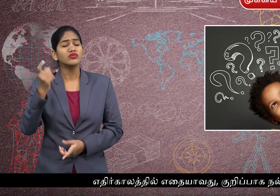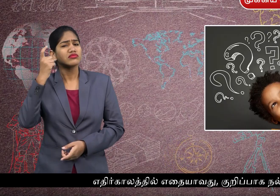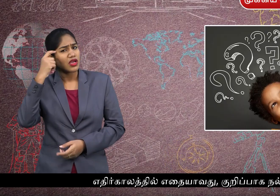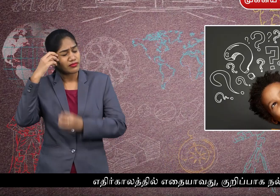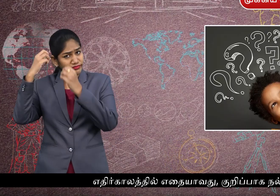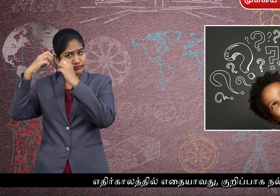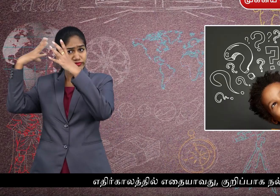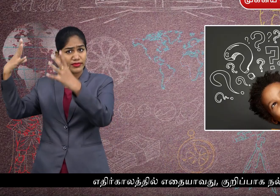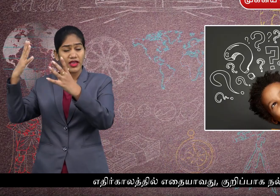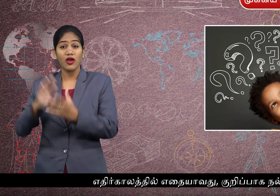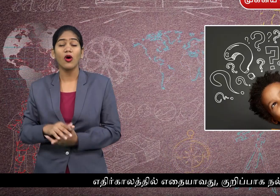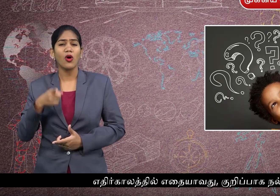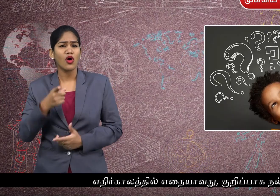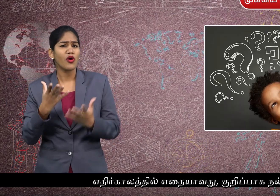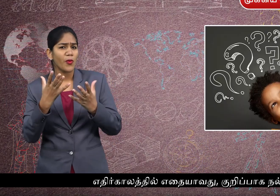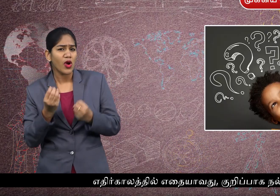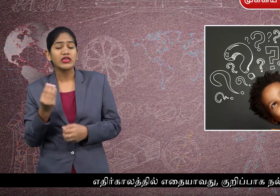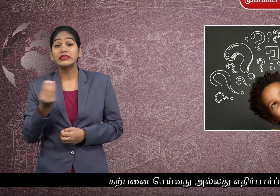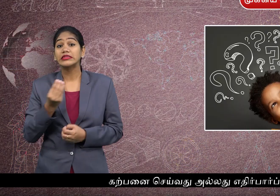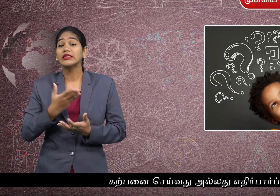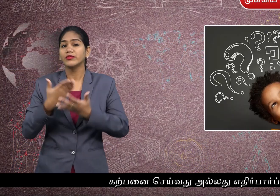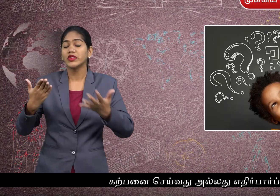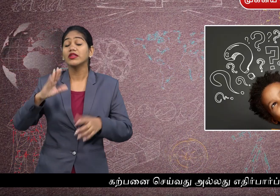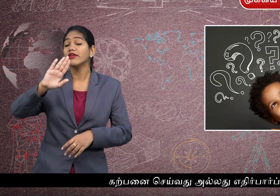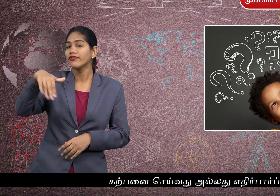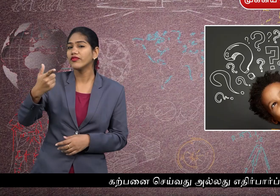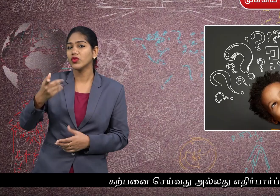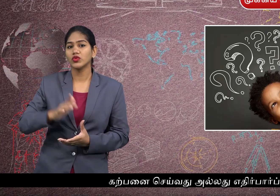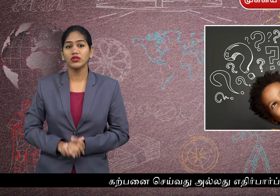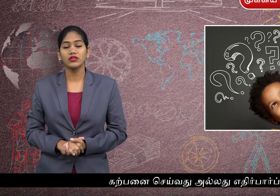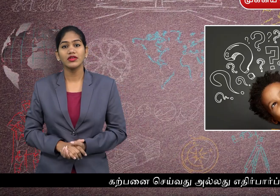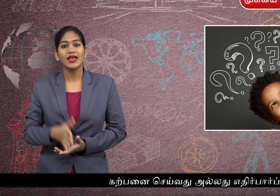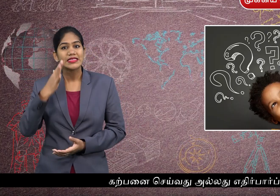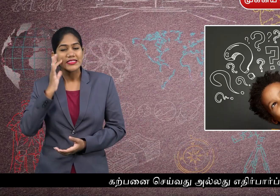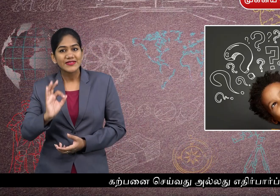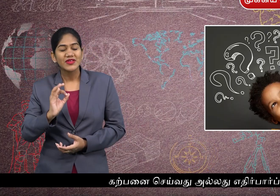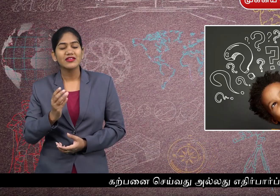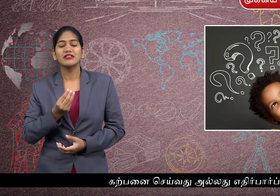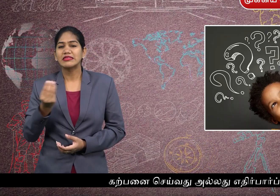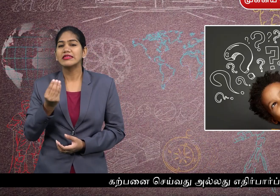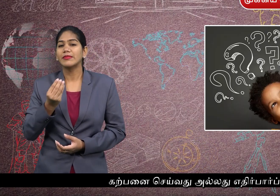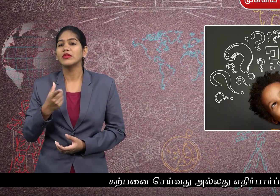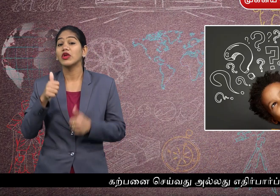எதிர்காலத்தில் எதையாவது, குறிப்பாக நல்லதை கற்பனை செய்வது அல்லது